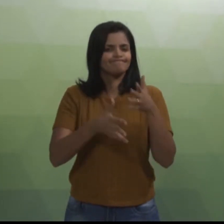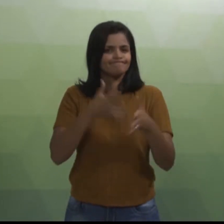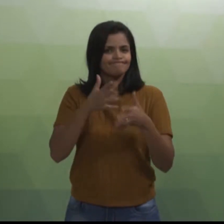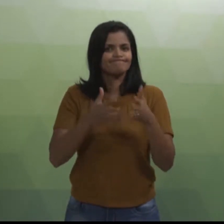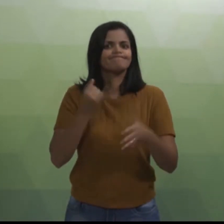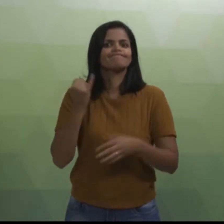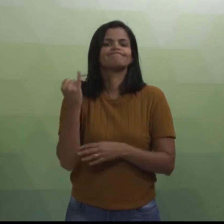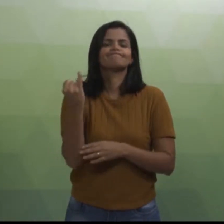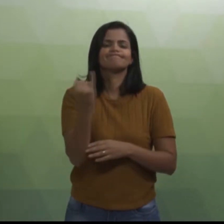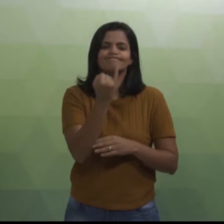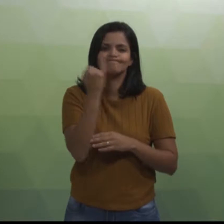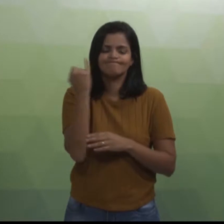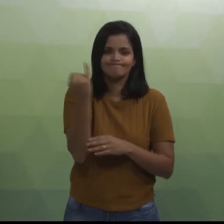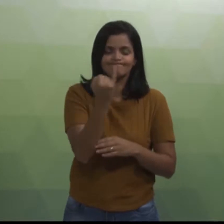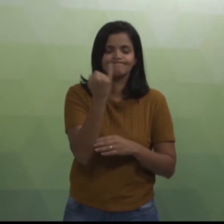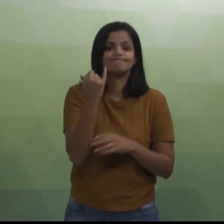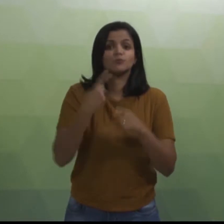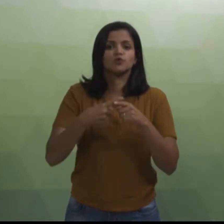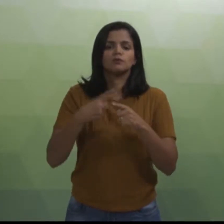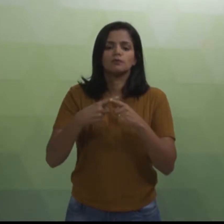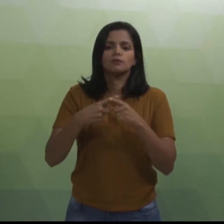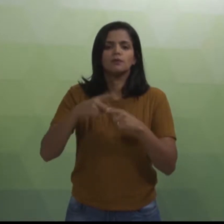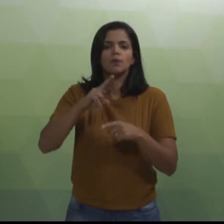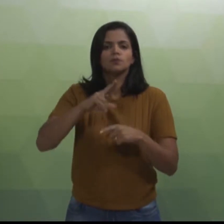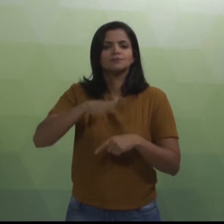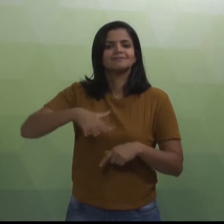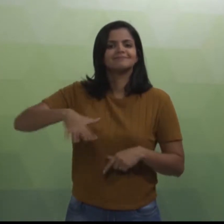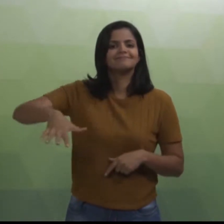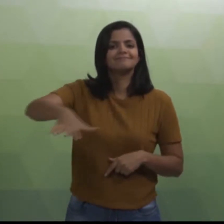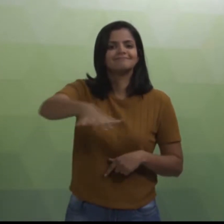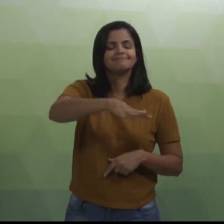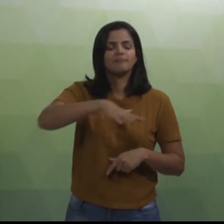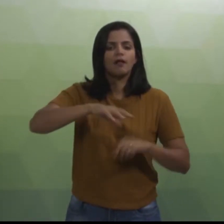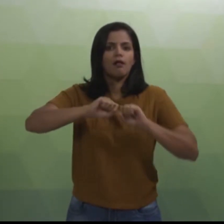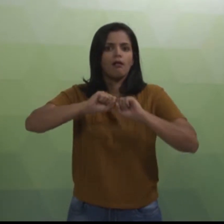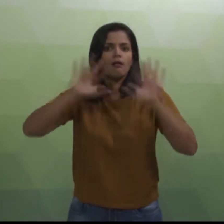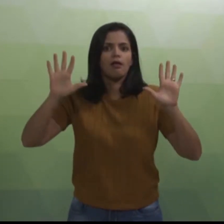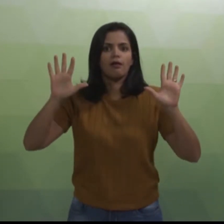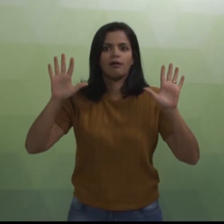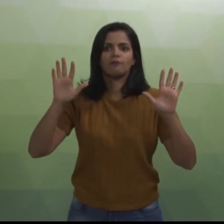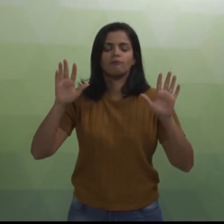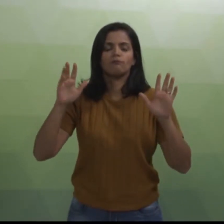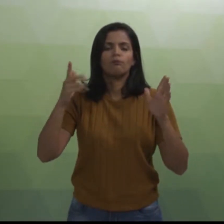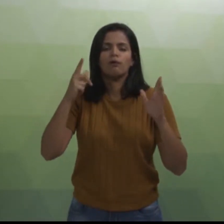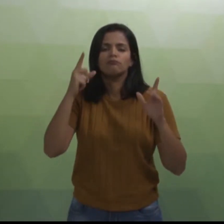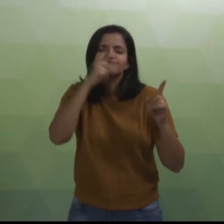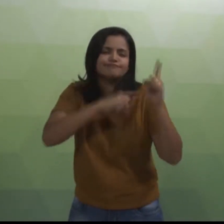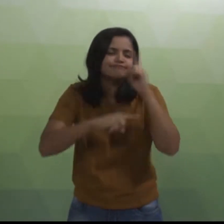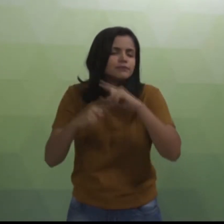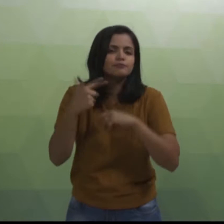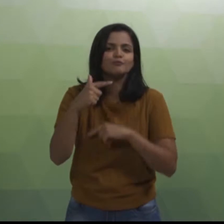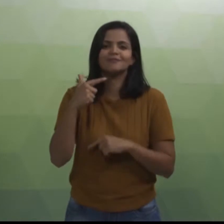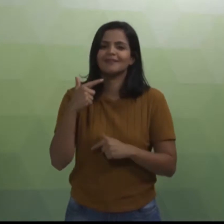é muito importante o quê? A utilização do espaço, de forma que fique claro a informação, não tenha